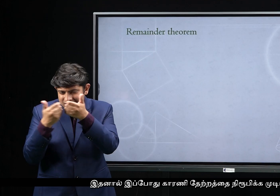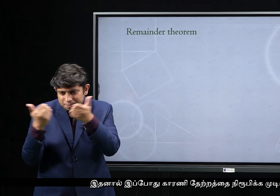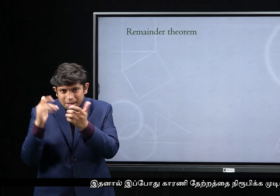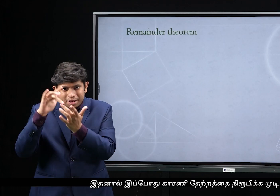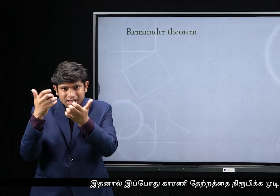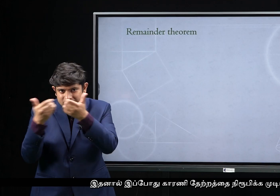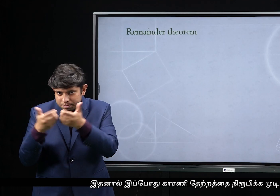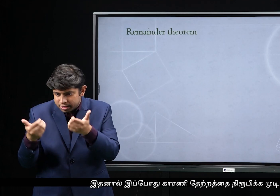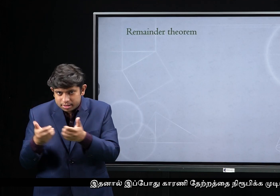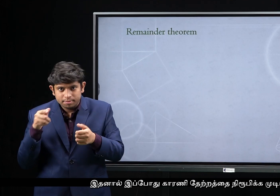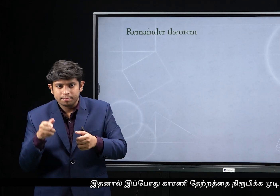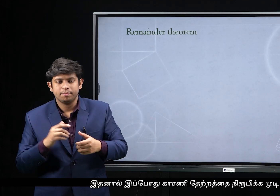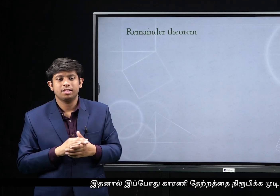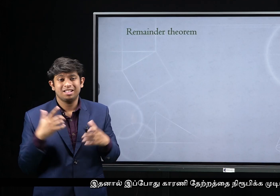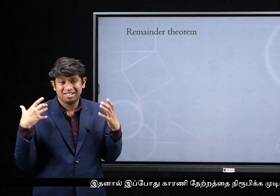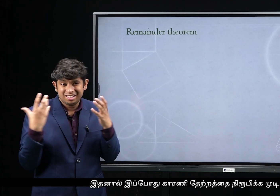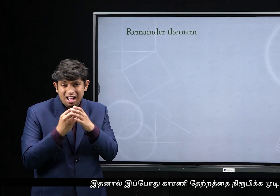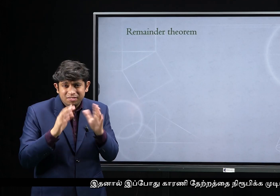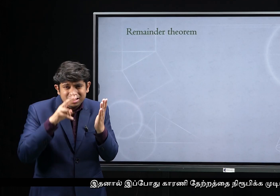காரணி தேற்றத்தை நிரூபிக்க முடியும்.